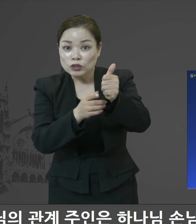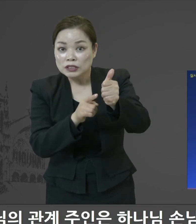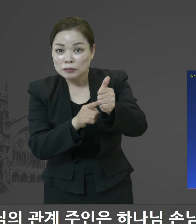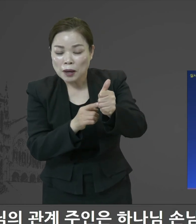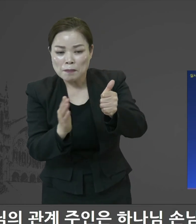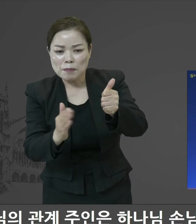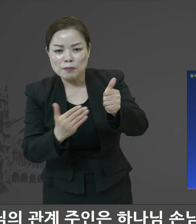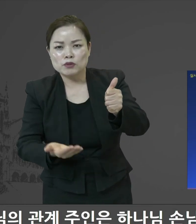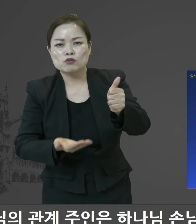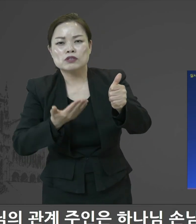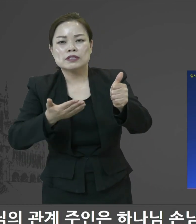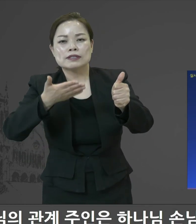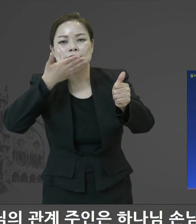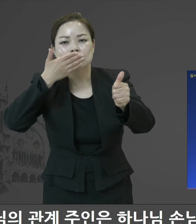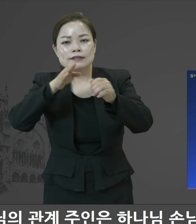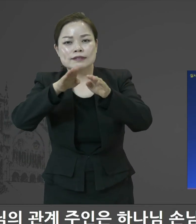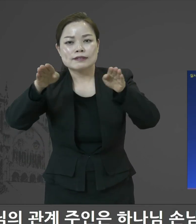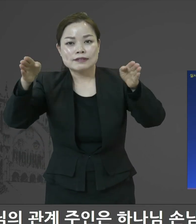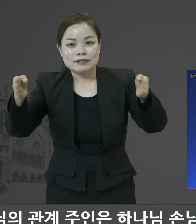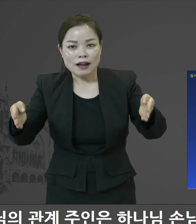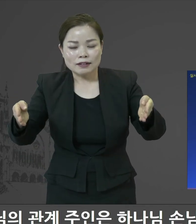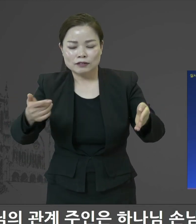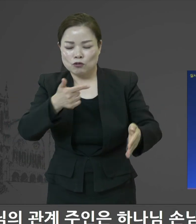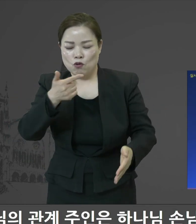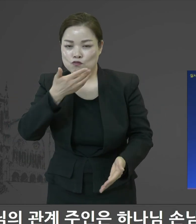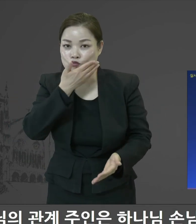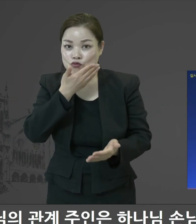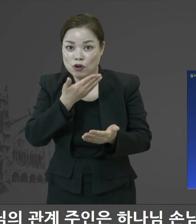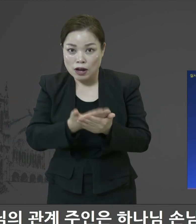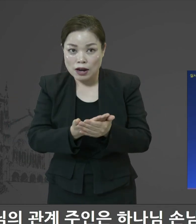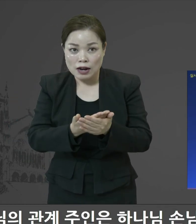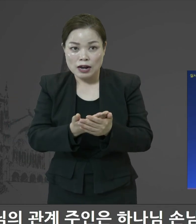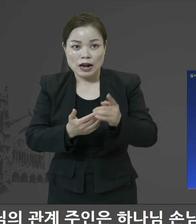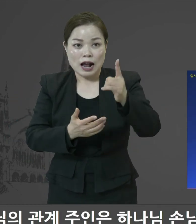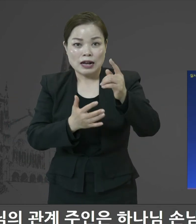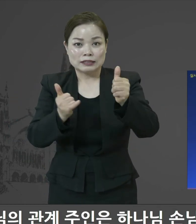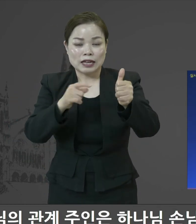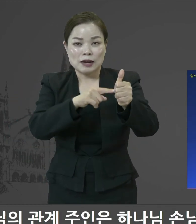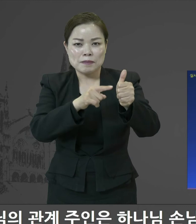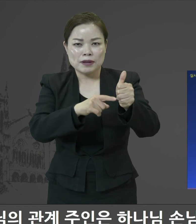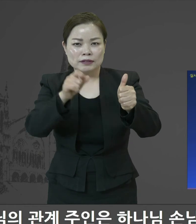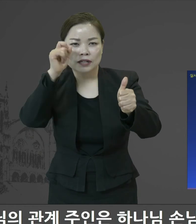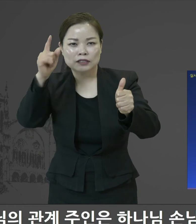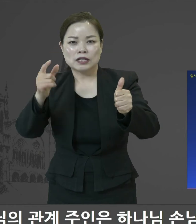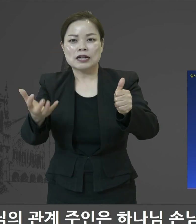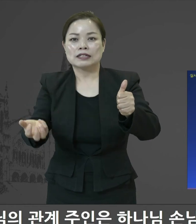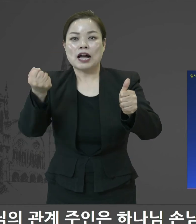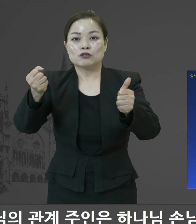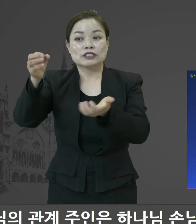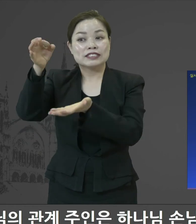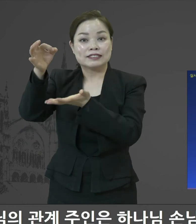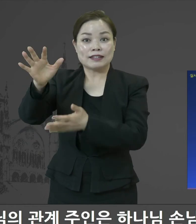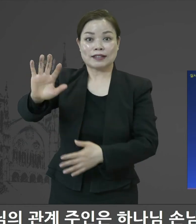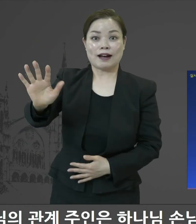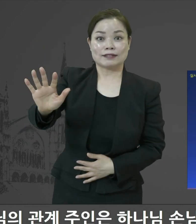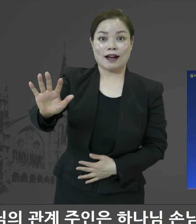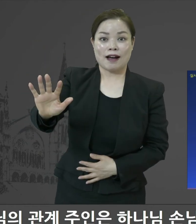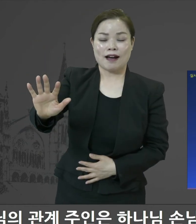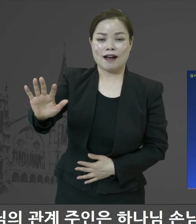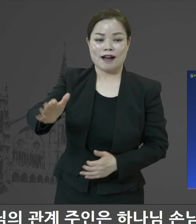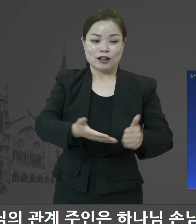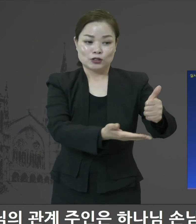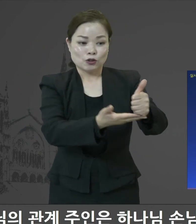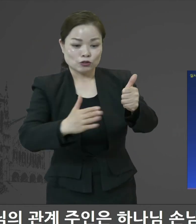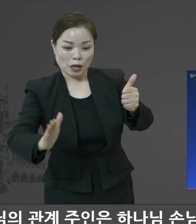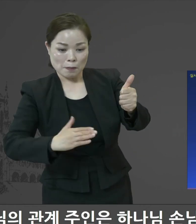손님에게 베푸는 식탁의 대접은 매우 중요하였습니다. 당시 한 사람의 명성은 그가 소유한 재산에 있는 것이 아니라